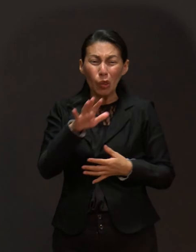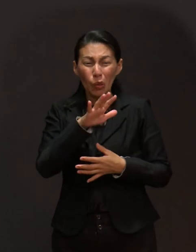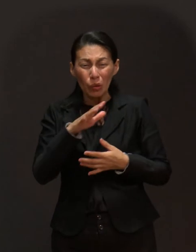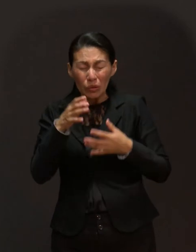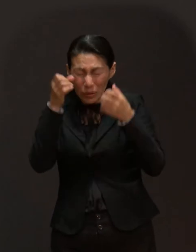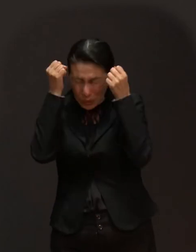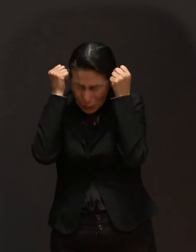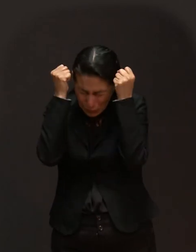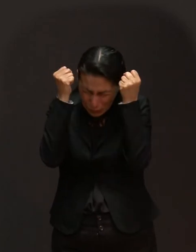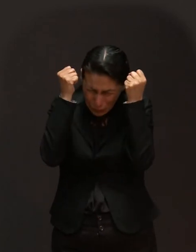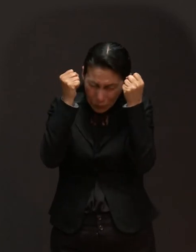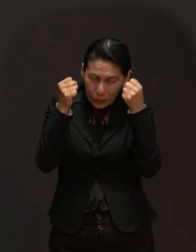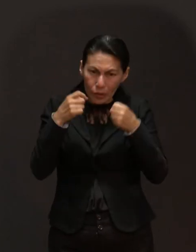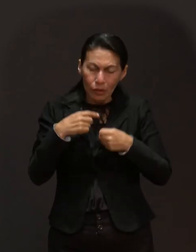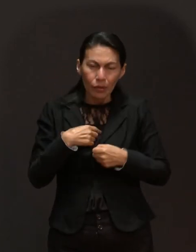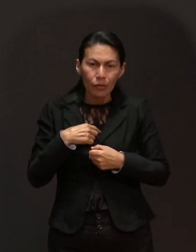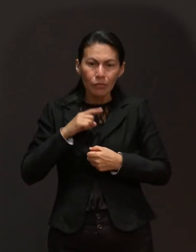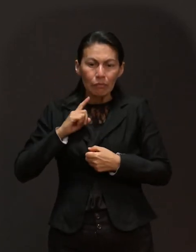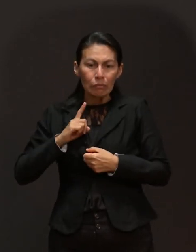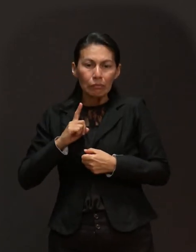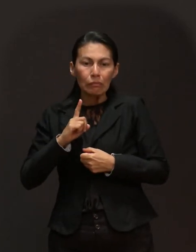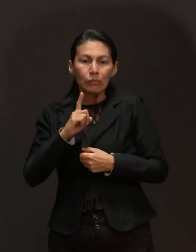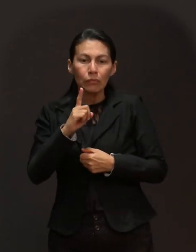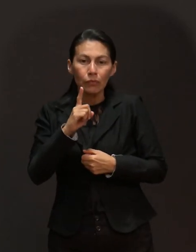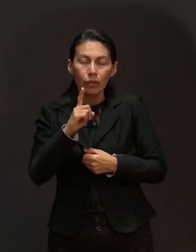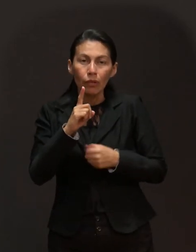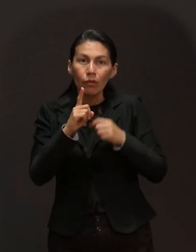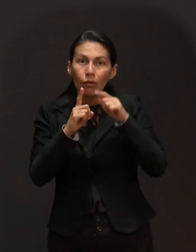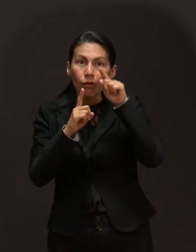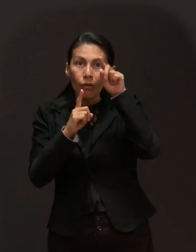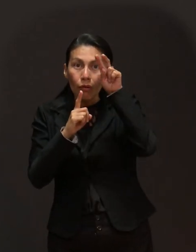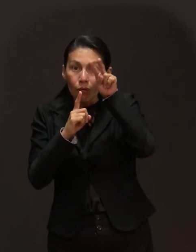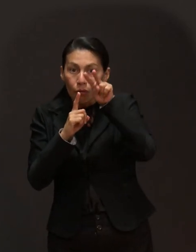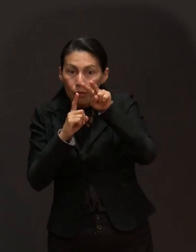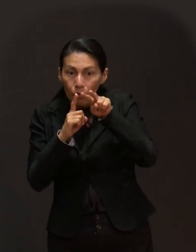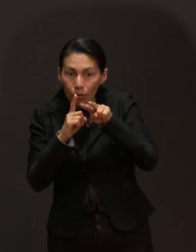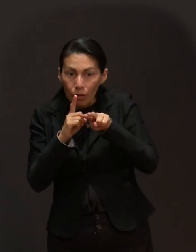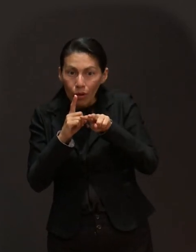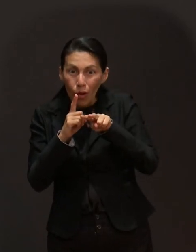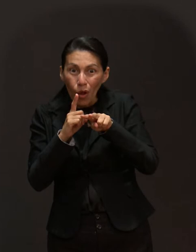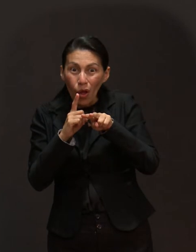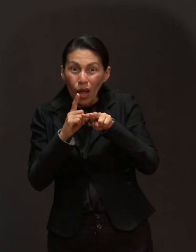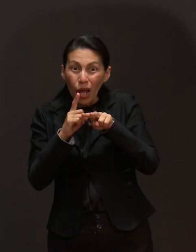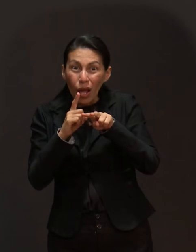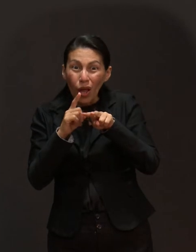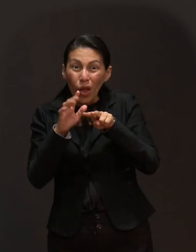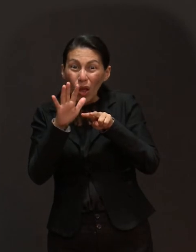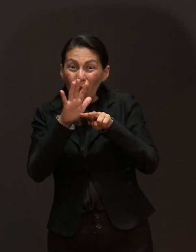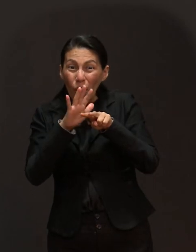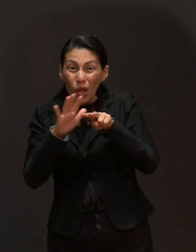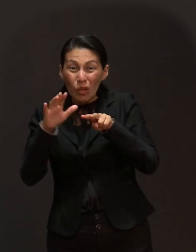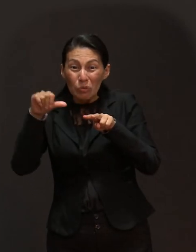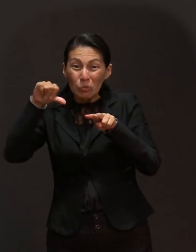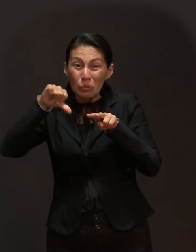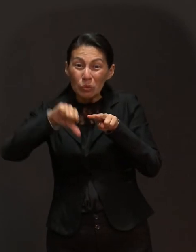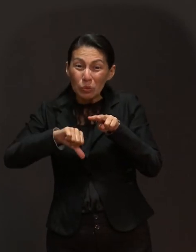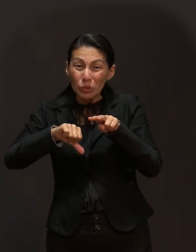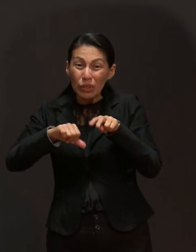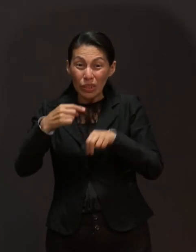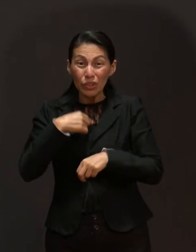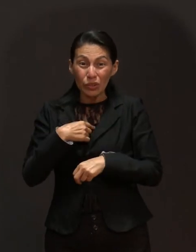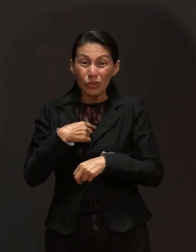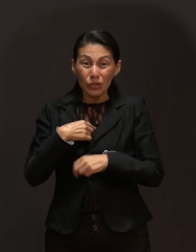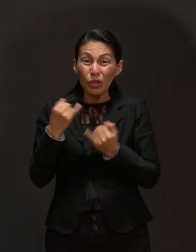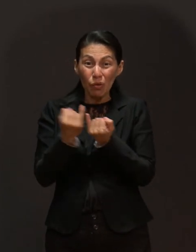Y me dio la curiosidad de ver, Pastor. Me acerqué a la pizarra y veo que la mayoría reprobó. Y yo también había reprobado, Pastor.